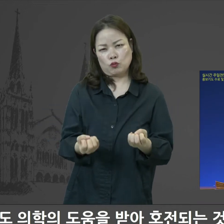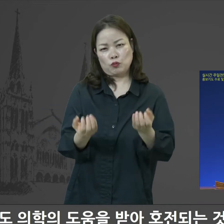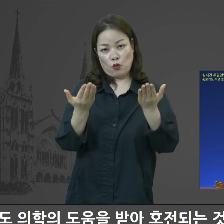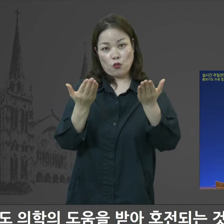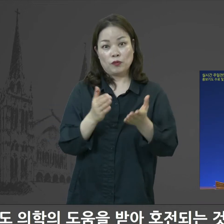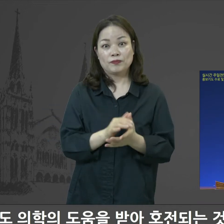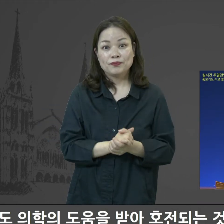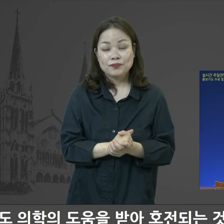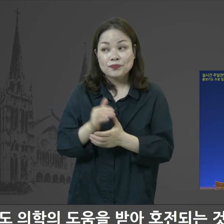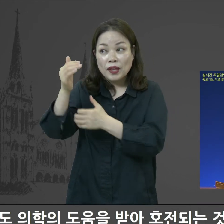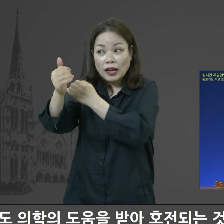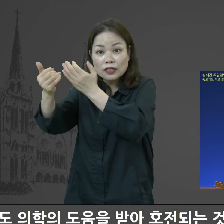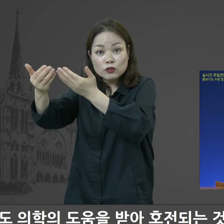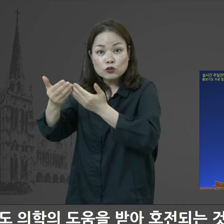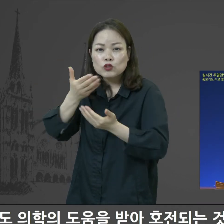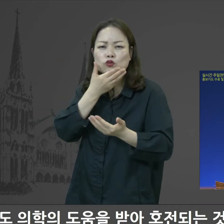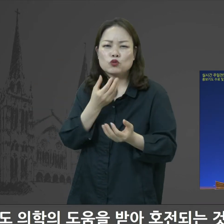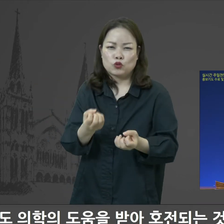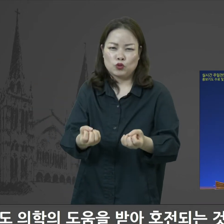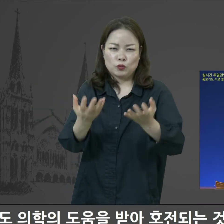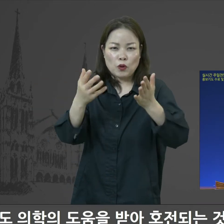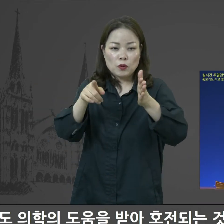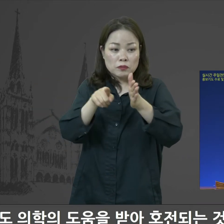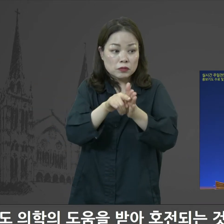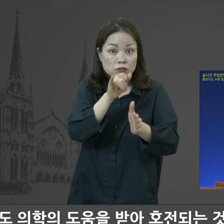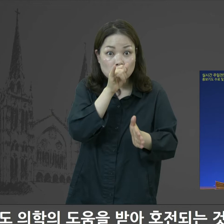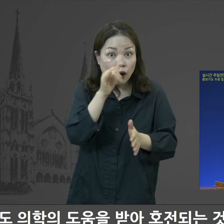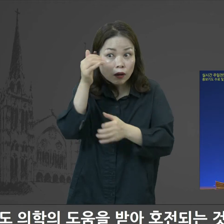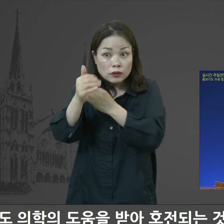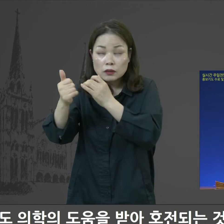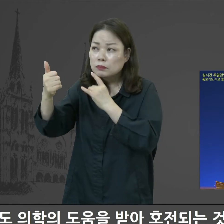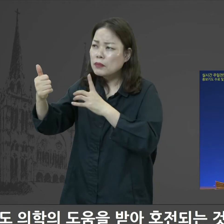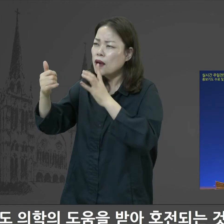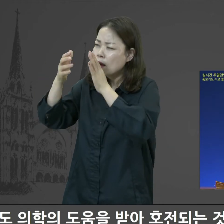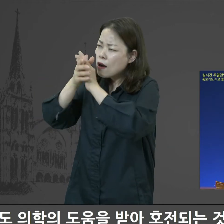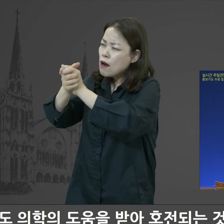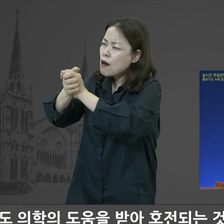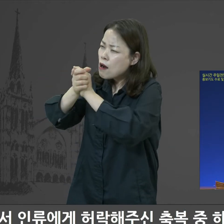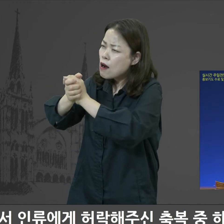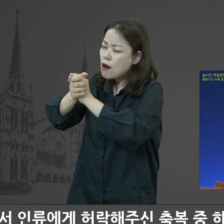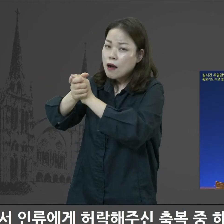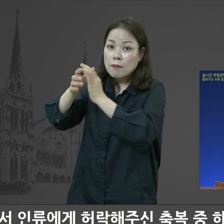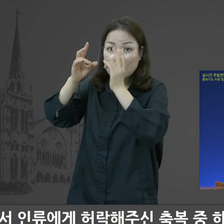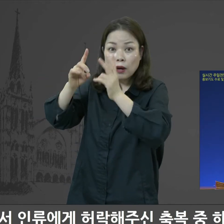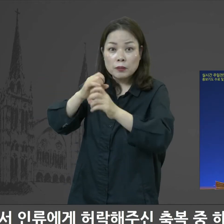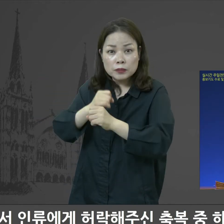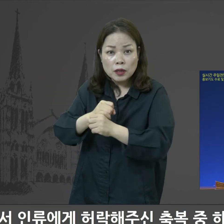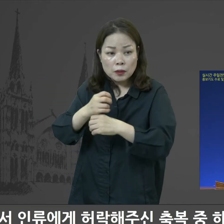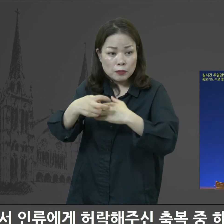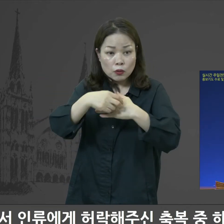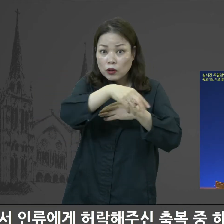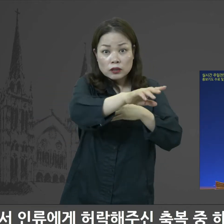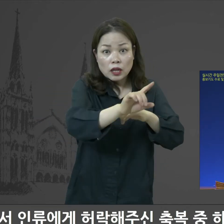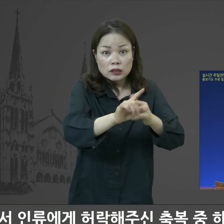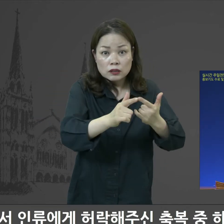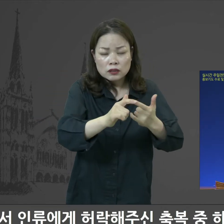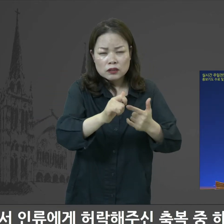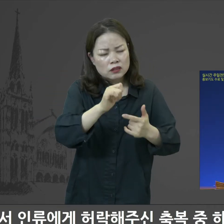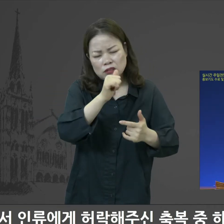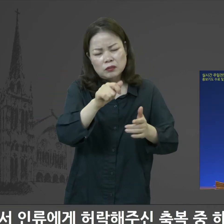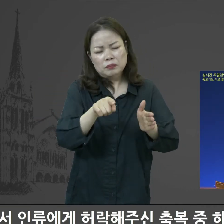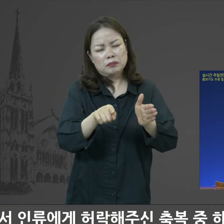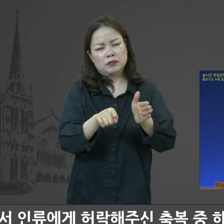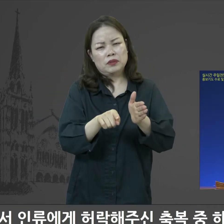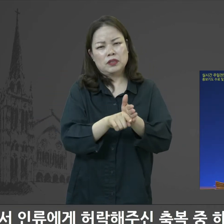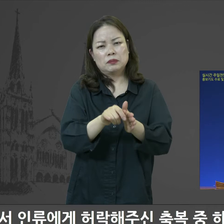가지입니다. 하나님께서 주신 축복이에요. 믿음이 있다고 하며 하나님만 바라보고 본다고 하면서 병원에 가지 않는 것은 절대로 믿음이